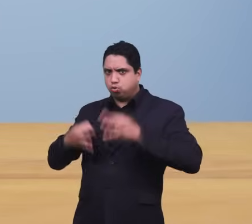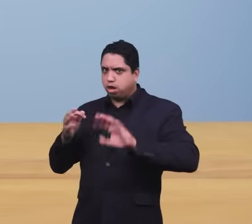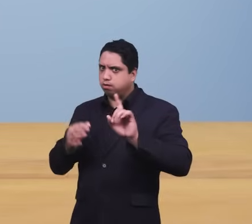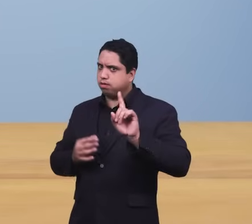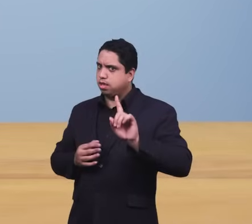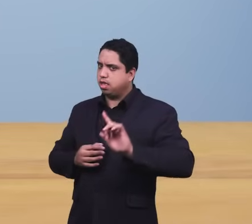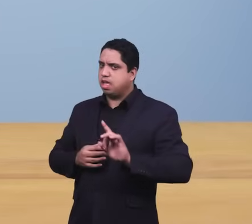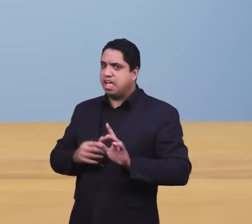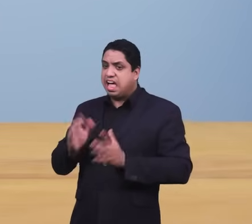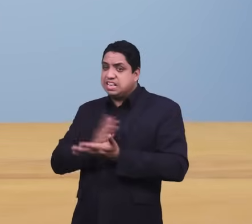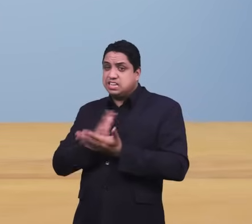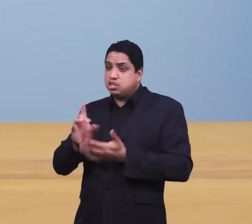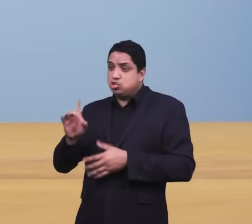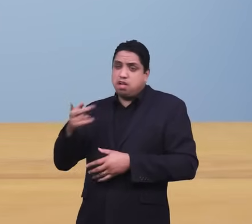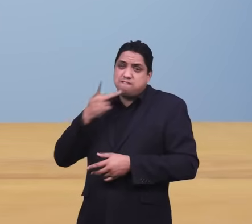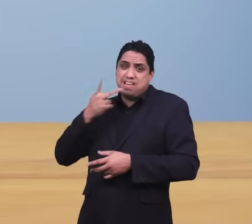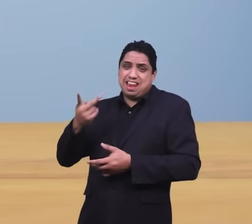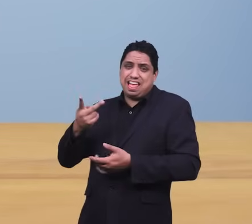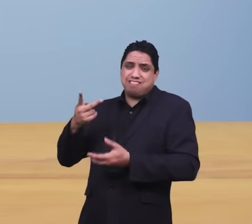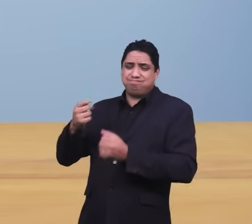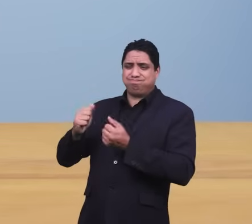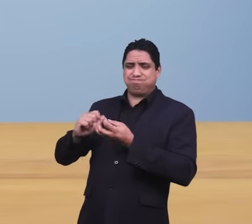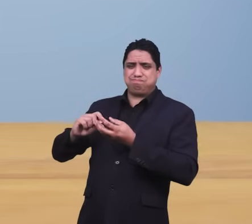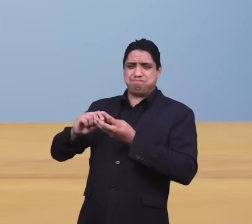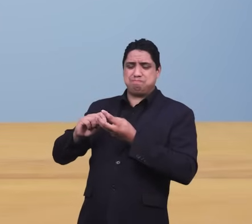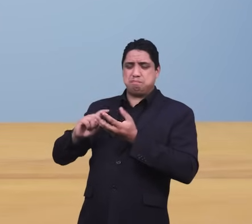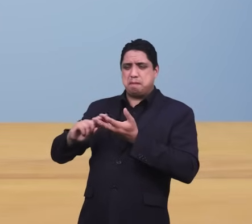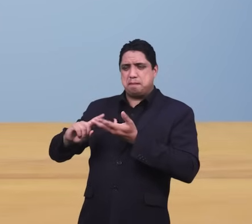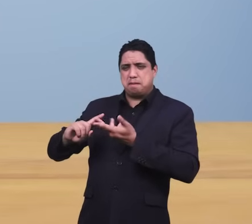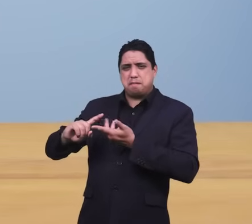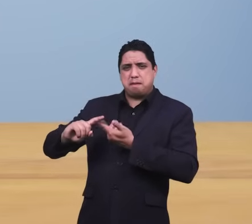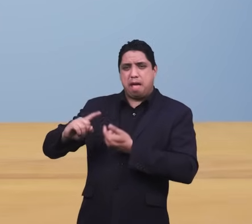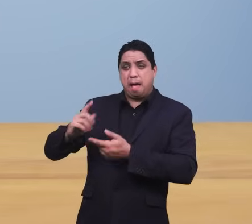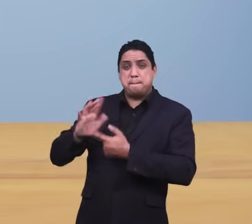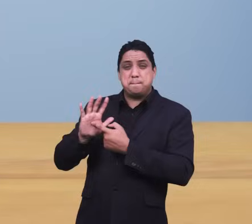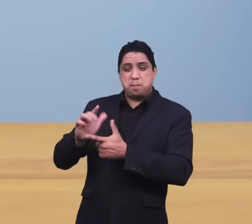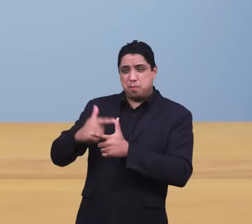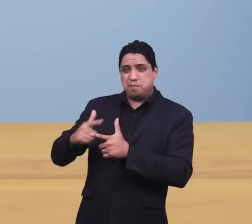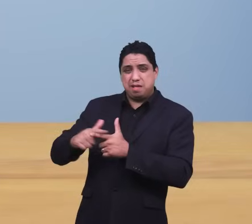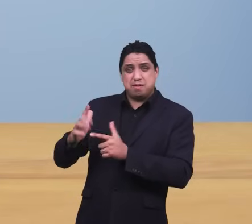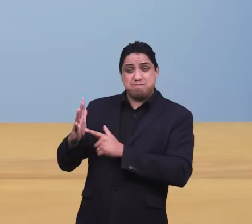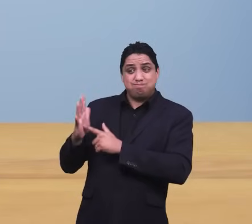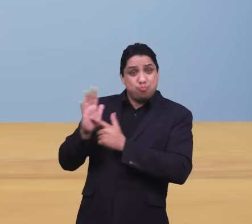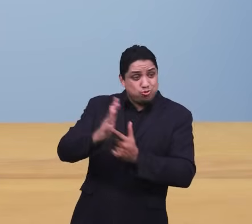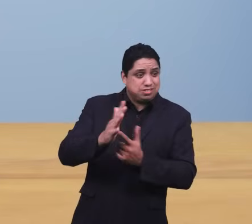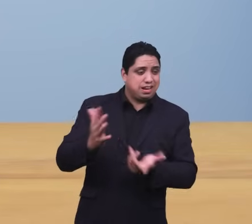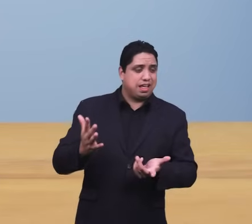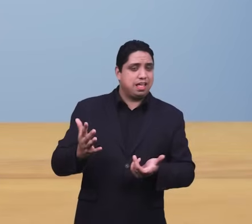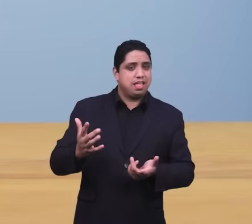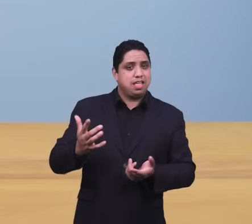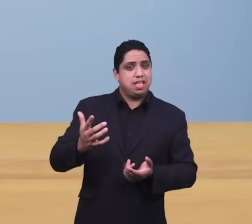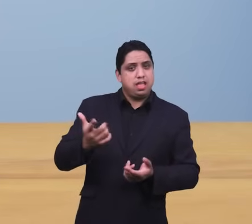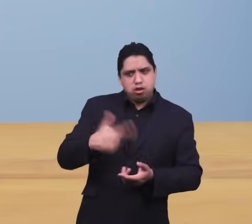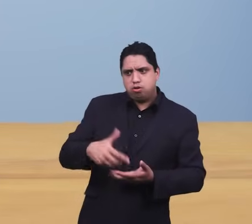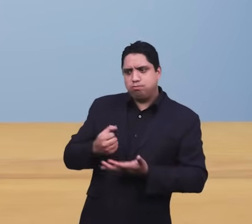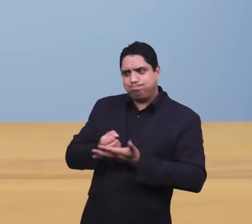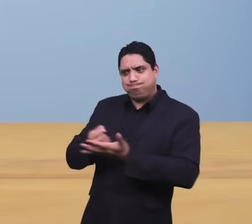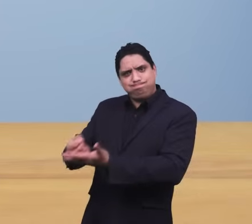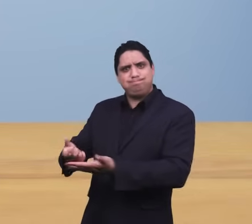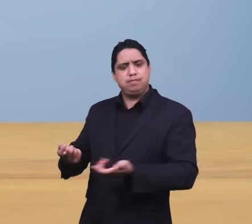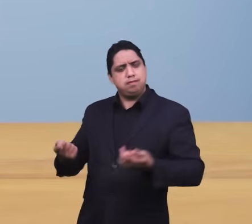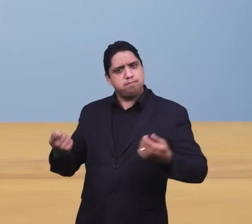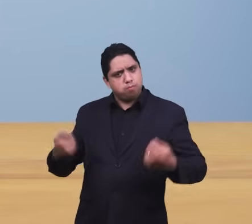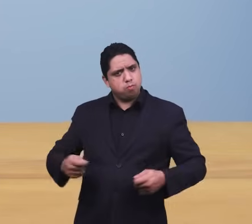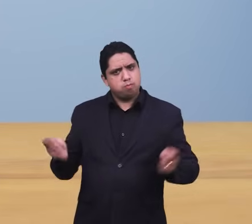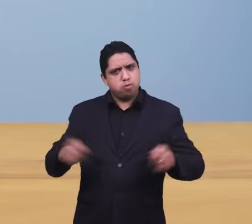apenas desabafar, falar, e tudo aquilo que nós vivemos, que traz um impacto negativo